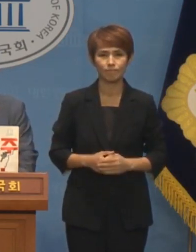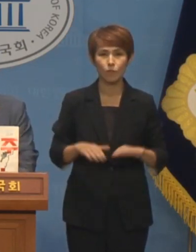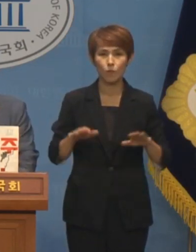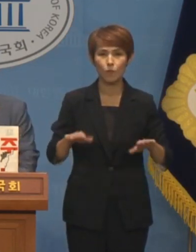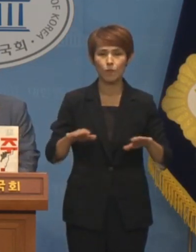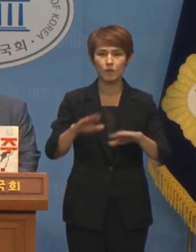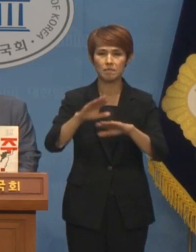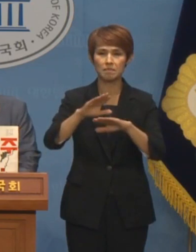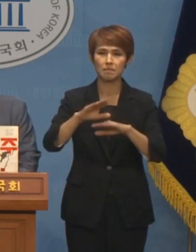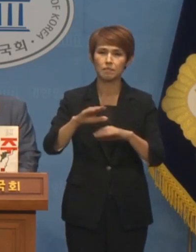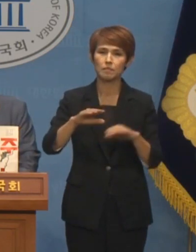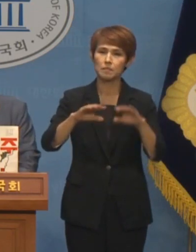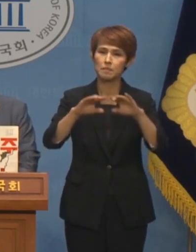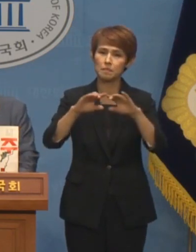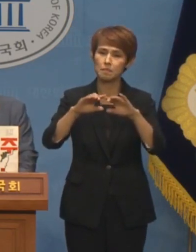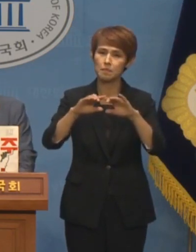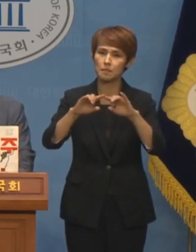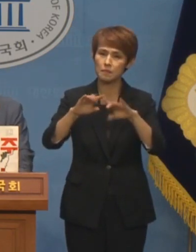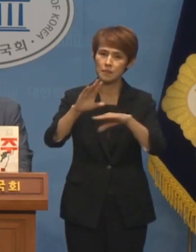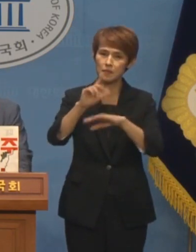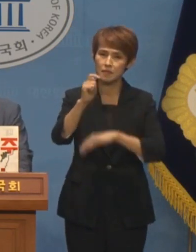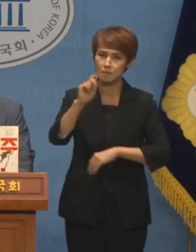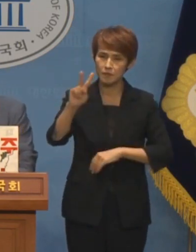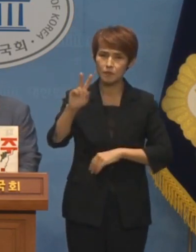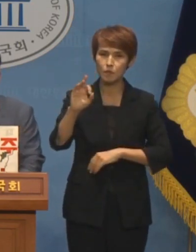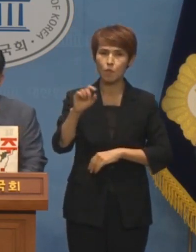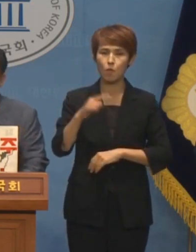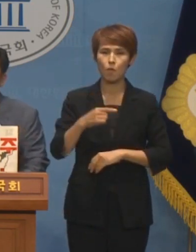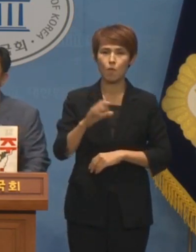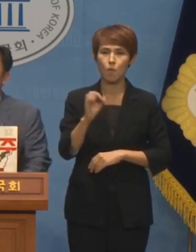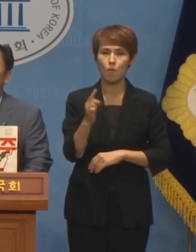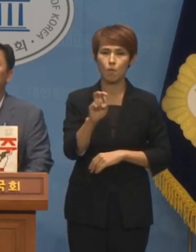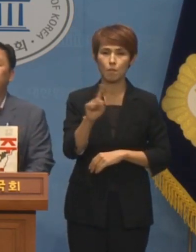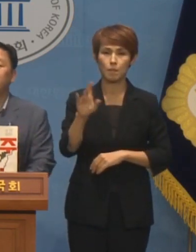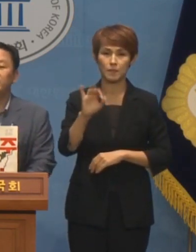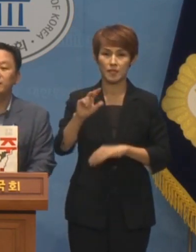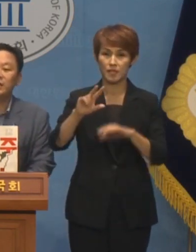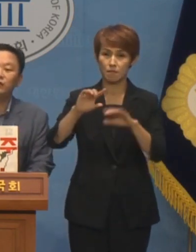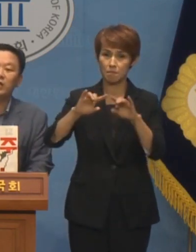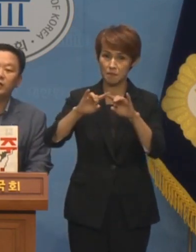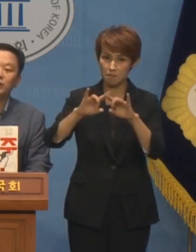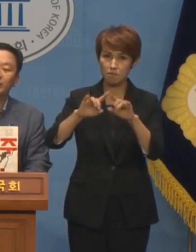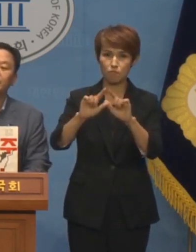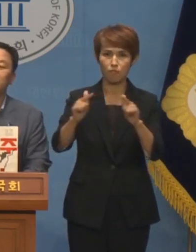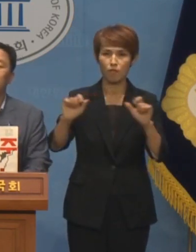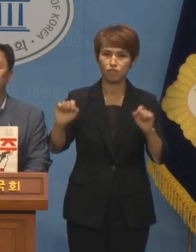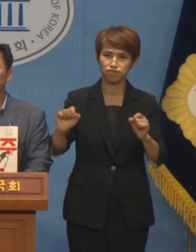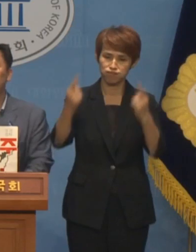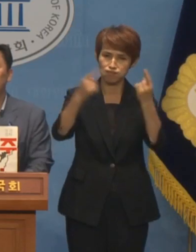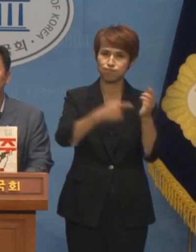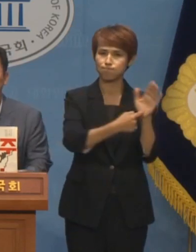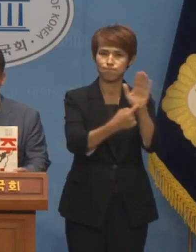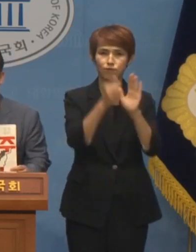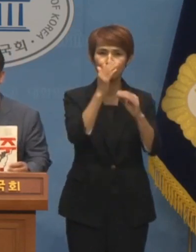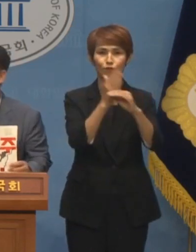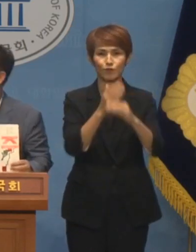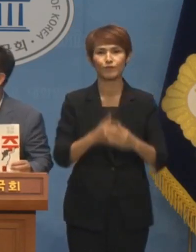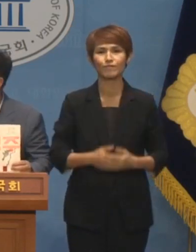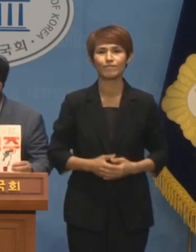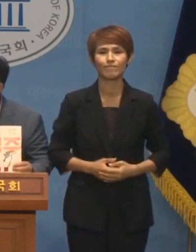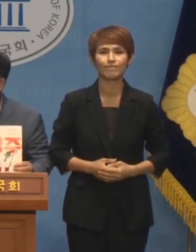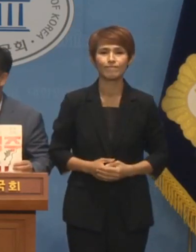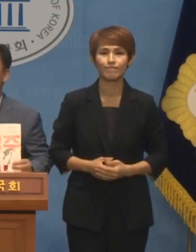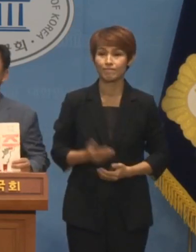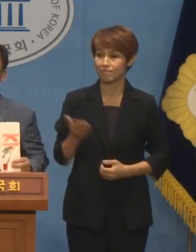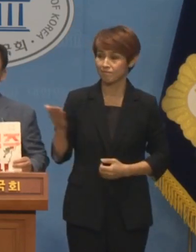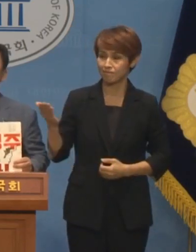오마이TV, 서울의 소리 뉴스버스, 팩트TV, 안진걸TV 등 여러 매체에서 생중계해 주고 계십니다. 진심으로 감사합니다. 강득구